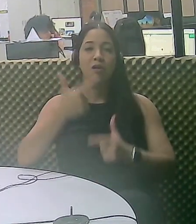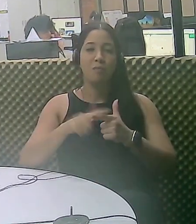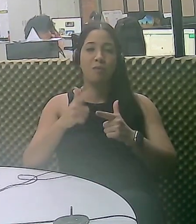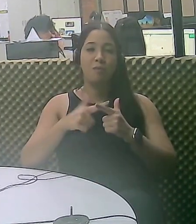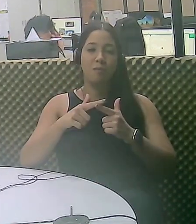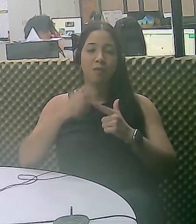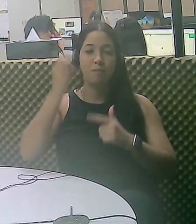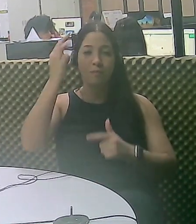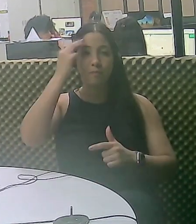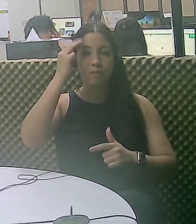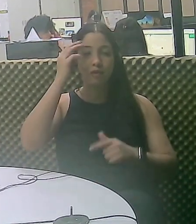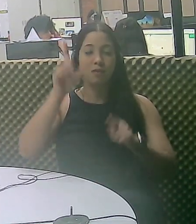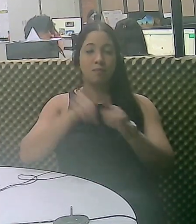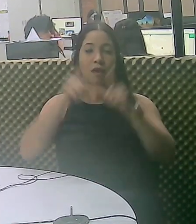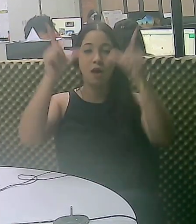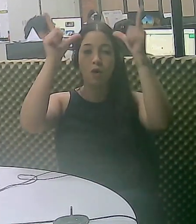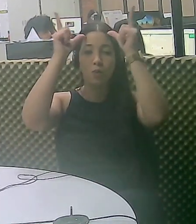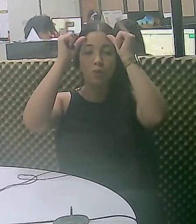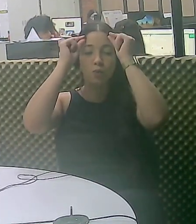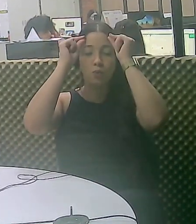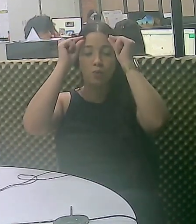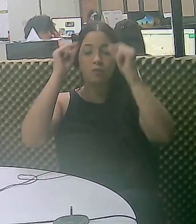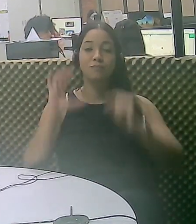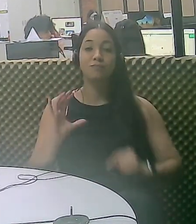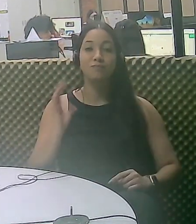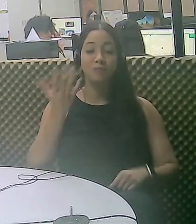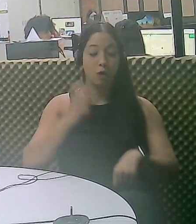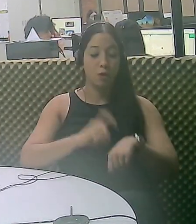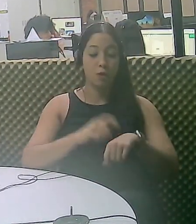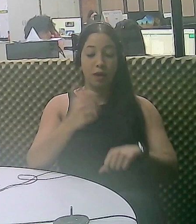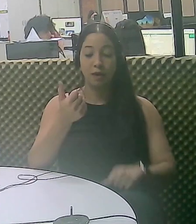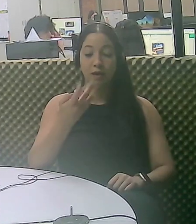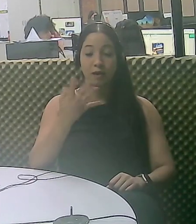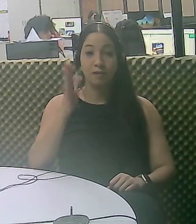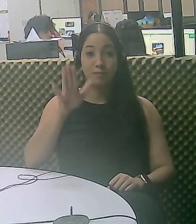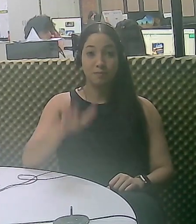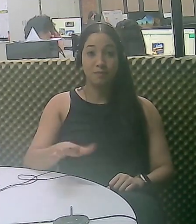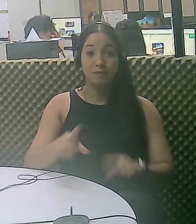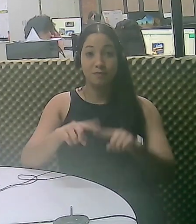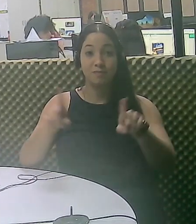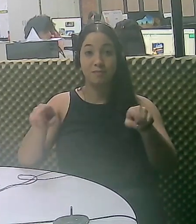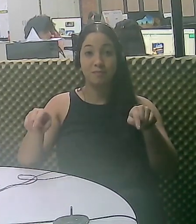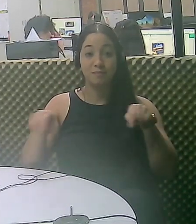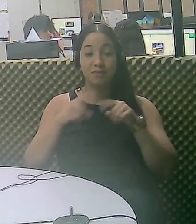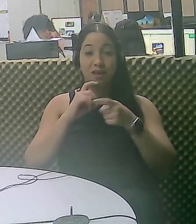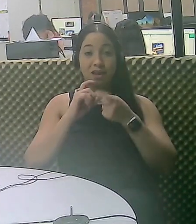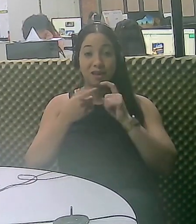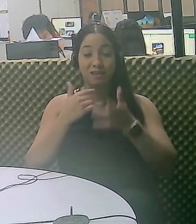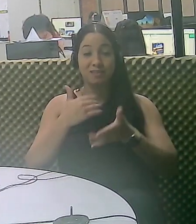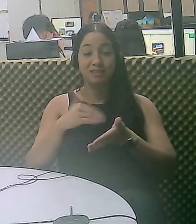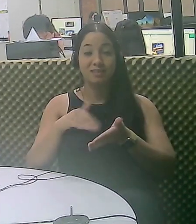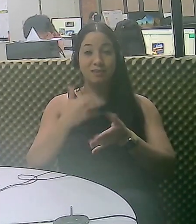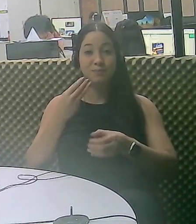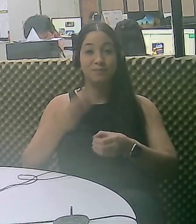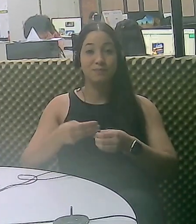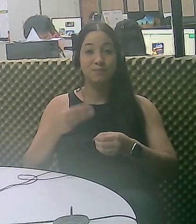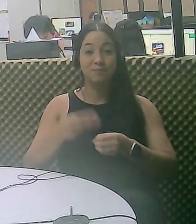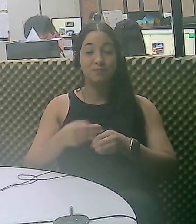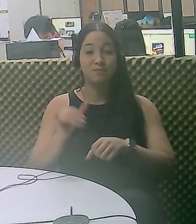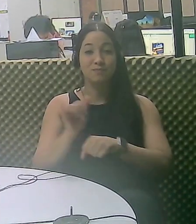e Técnicas de Relaxamento, que será realizada às 14h na Sala de Reuniões da Secretaria Municipal